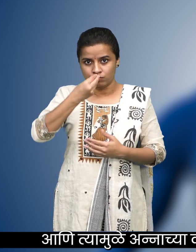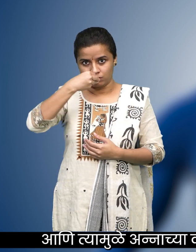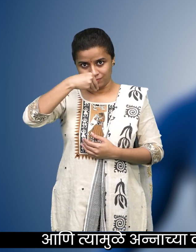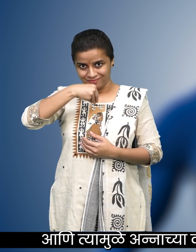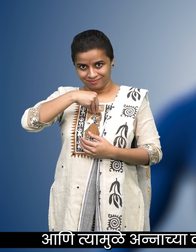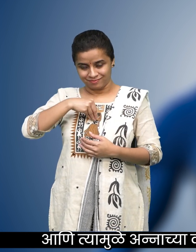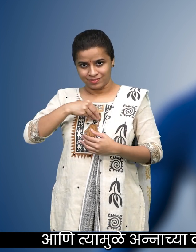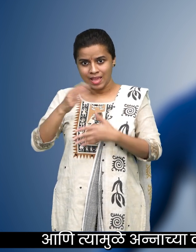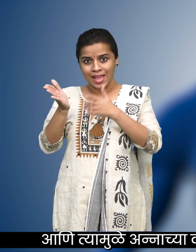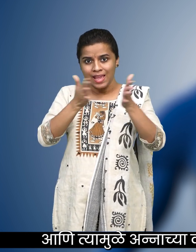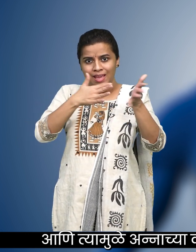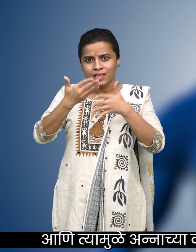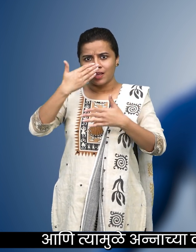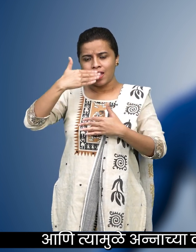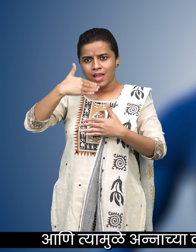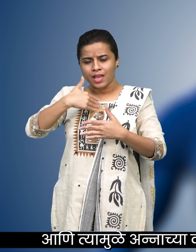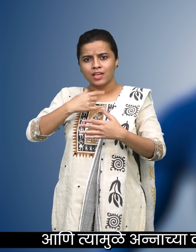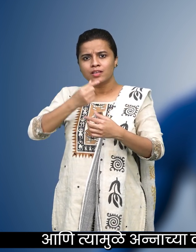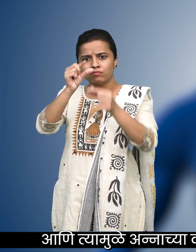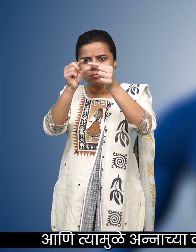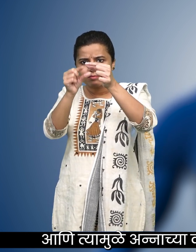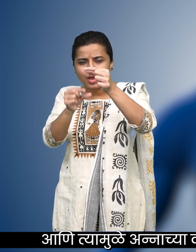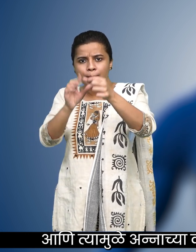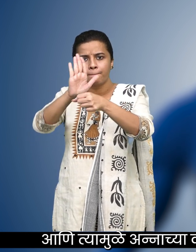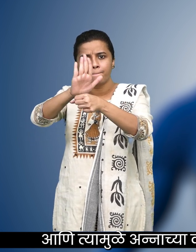पाईपमध्ये प्रवेश करण्यास प्रतिबंध होतो. नाही